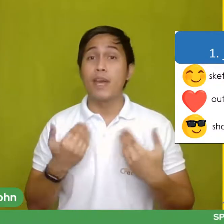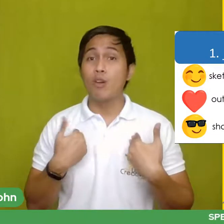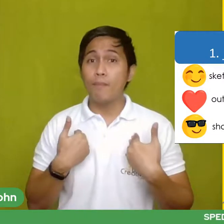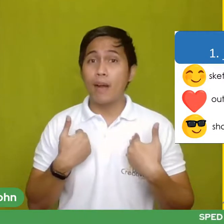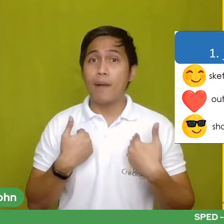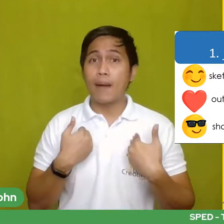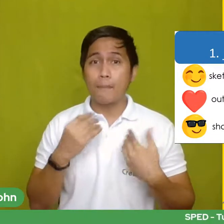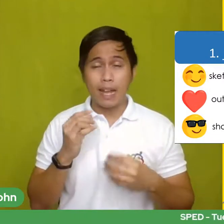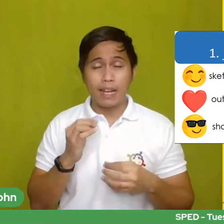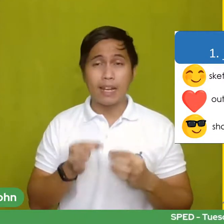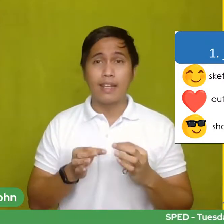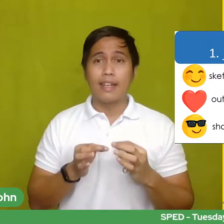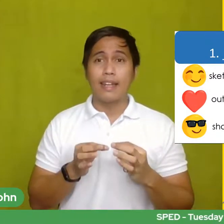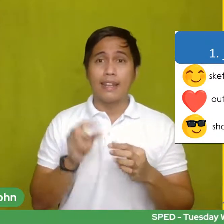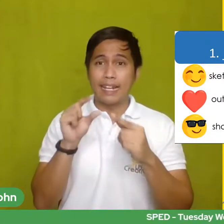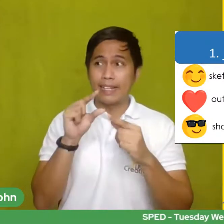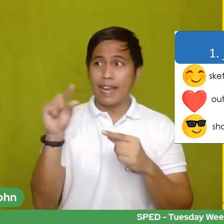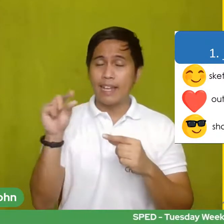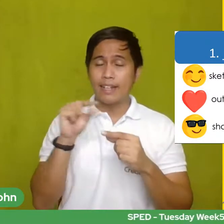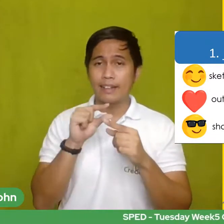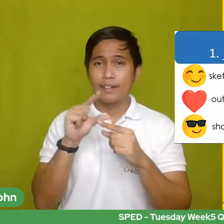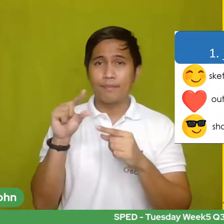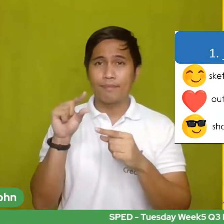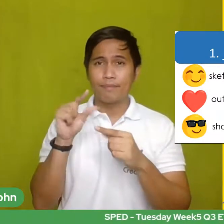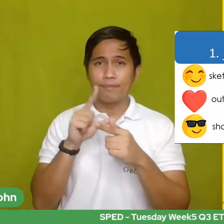Meron bang makapal na linya?